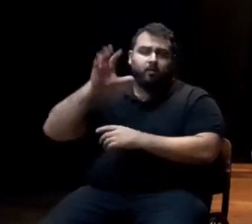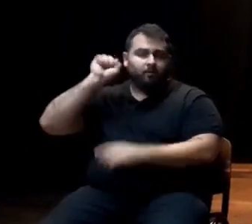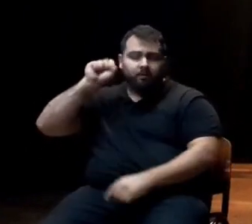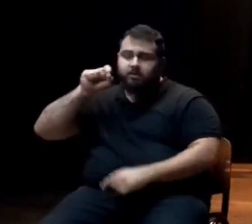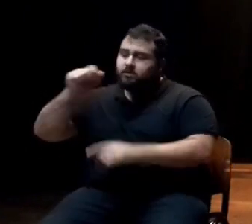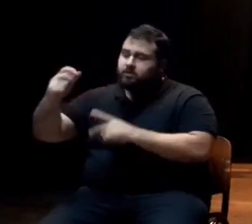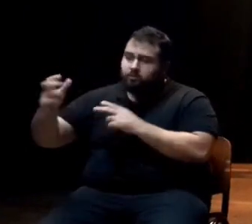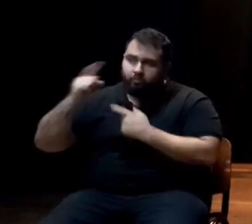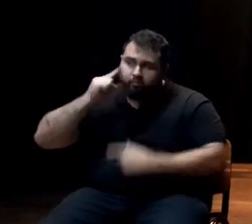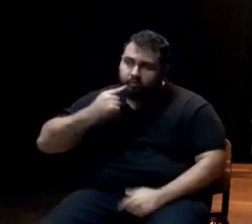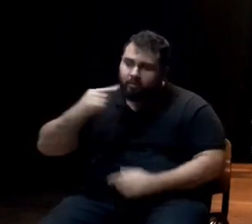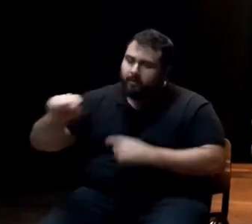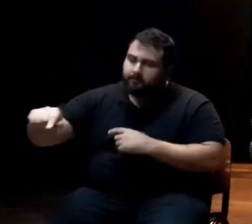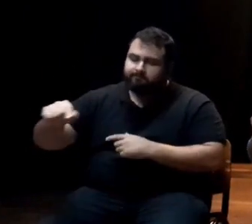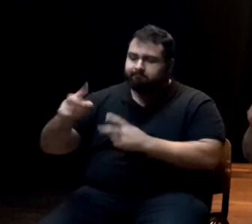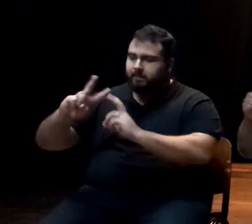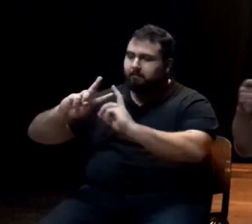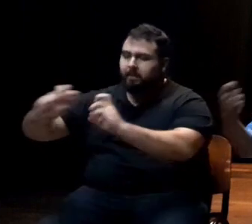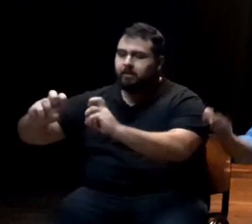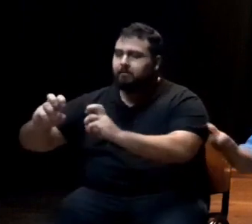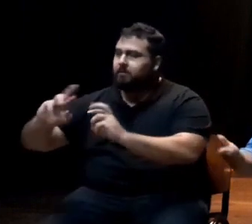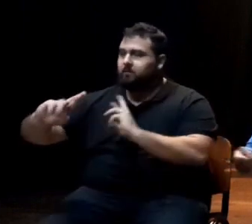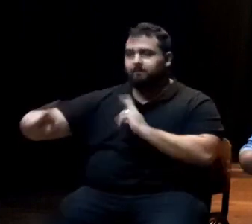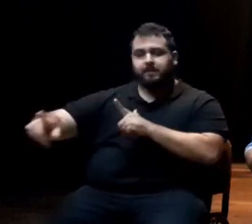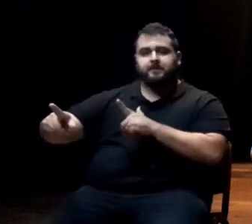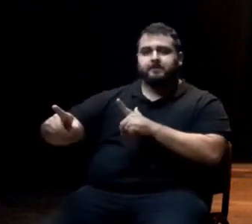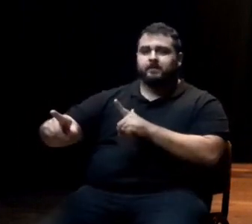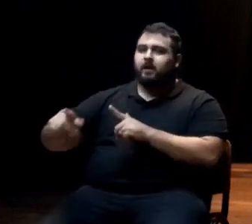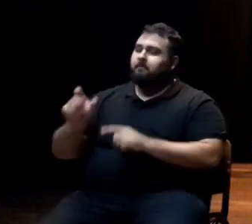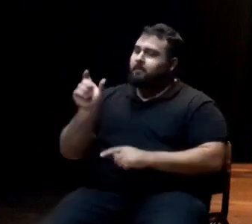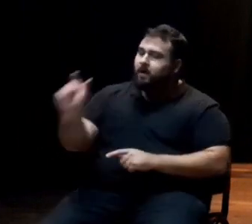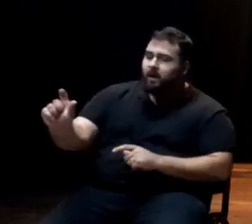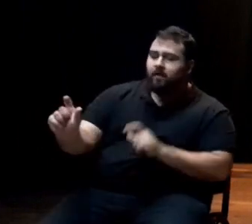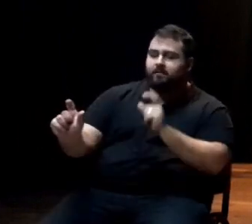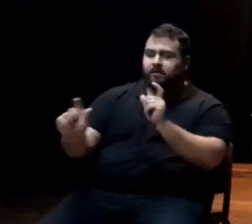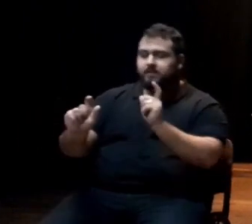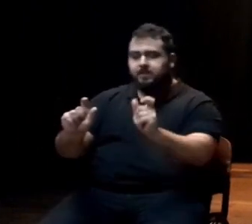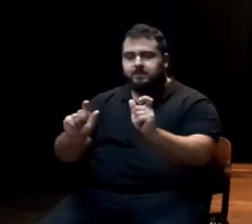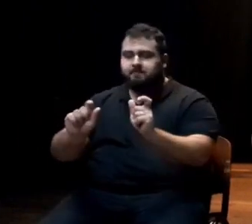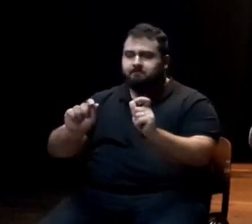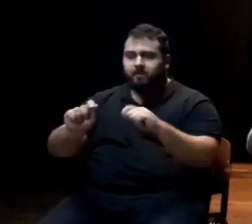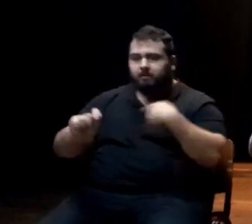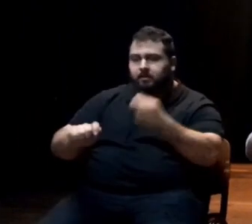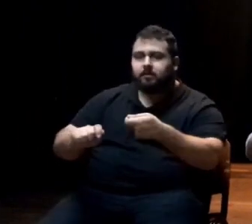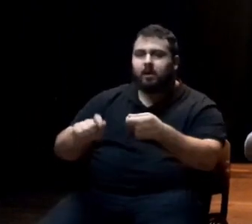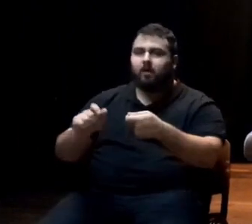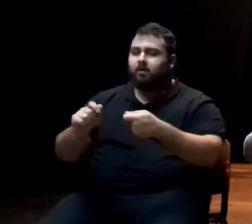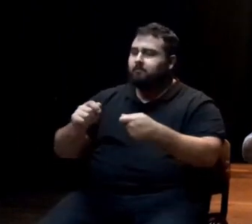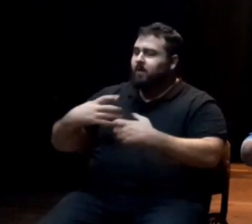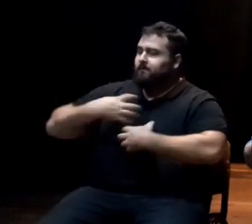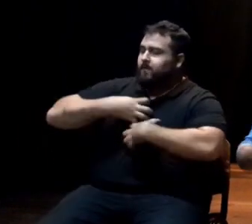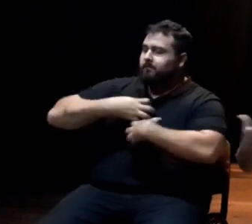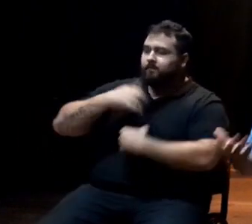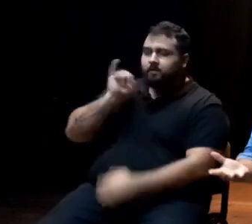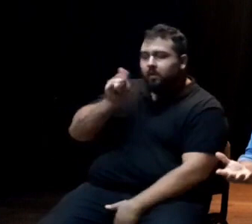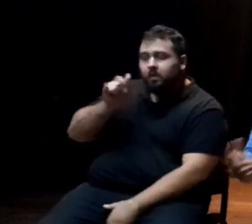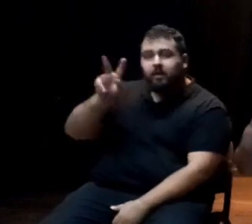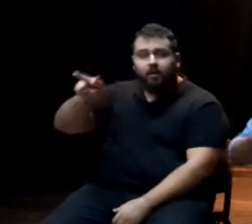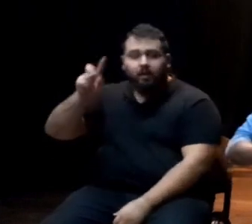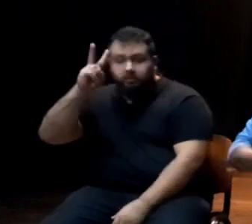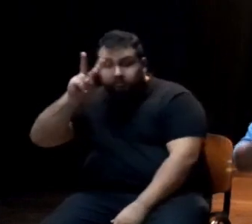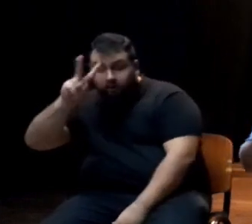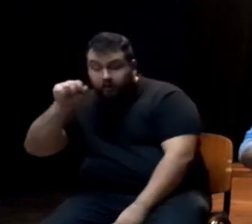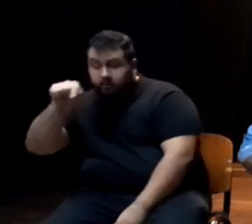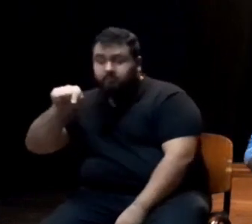sabe? E isso a gente vai mudando uma palavra, um sinal, ou até mesmo uma forma de contar aquela história para que atinja